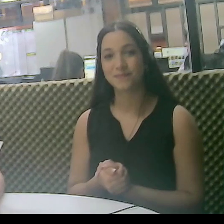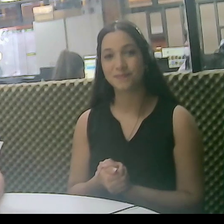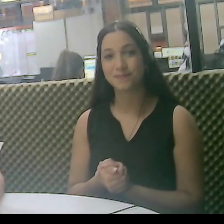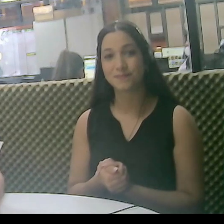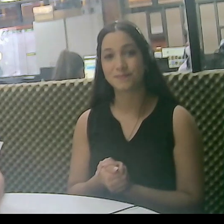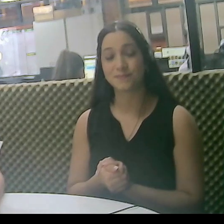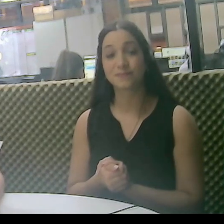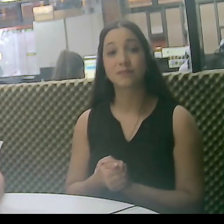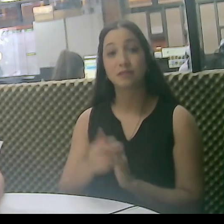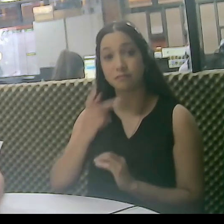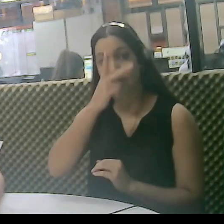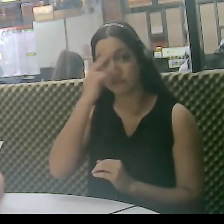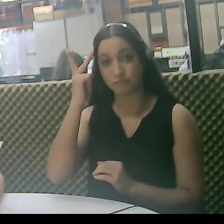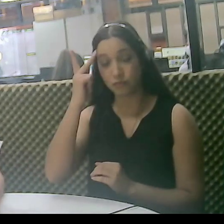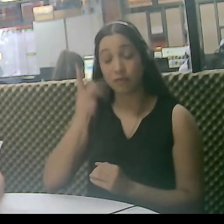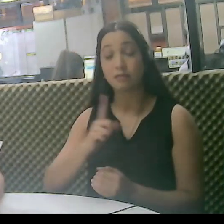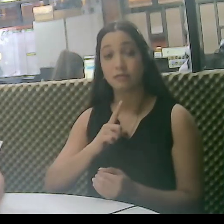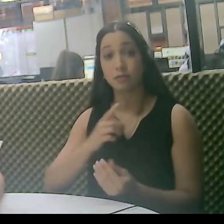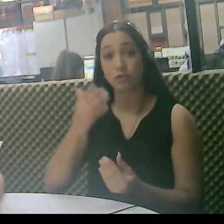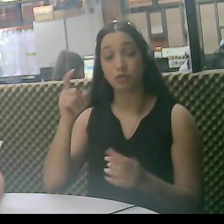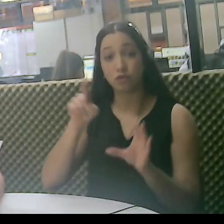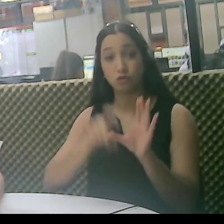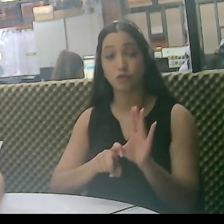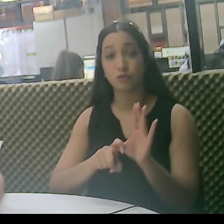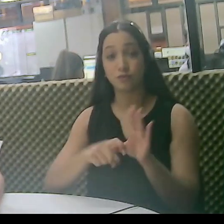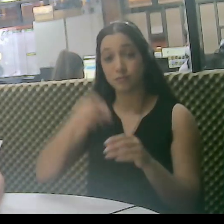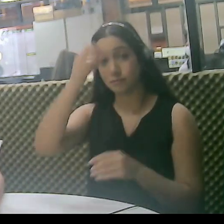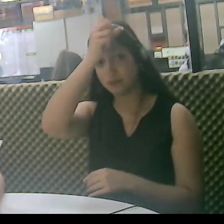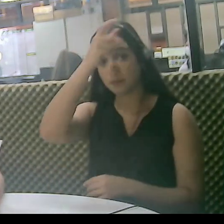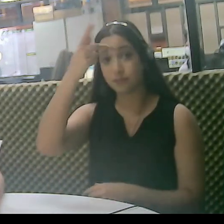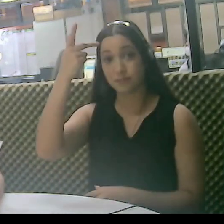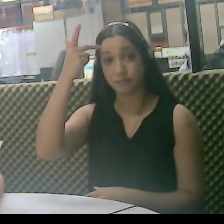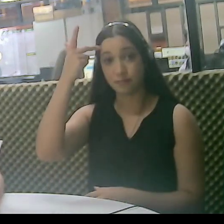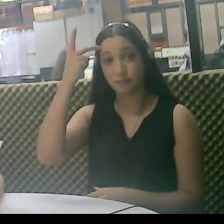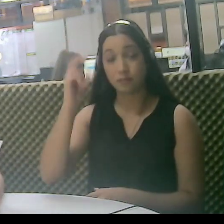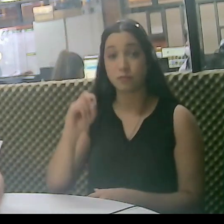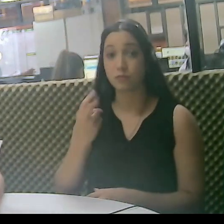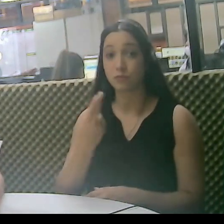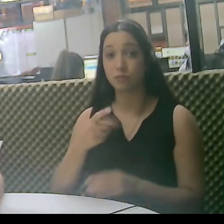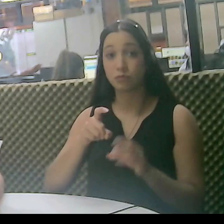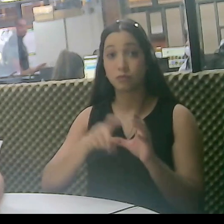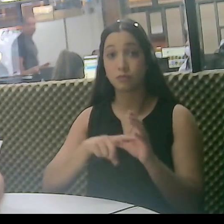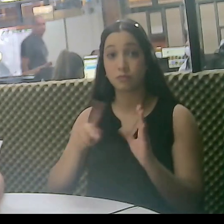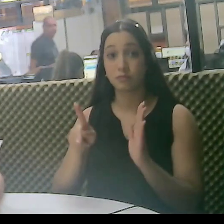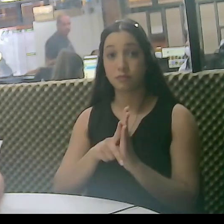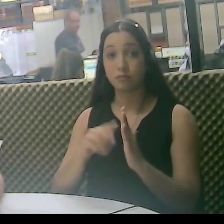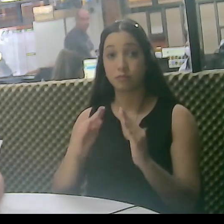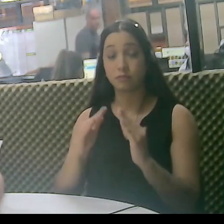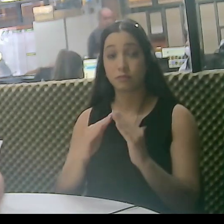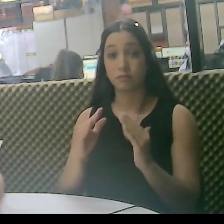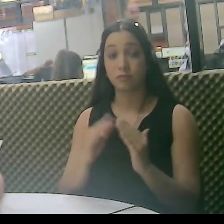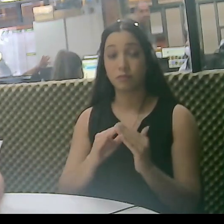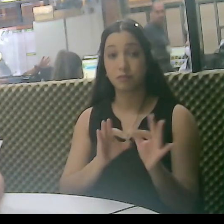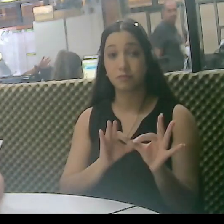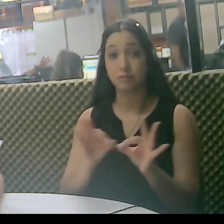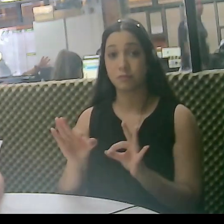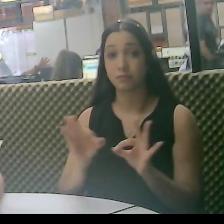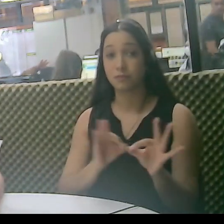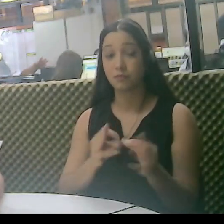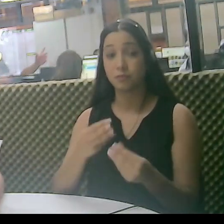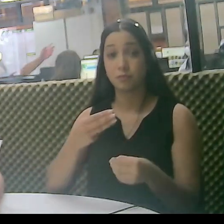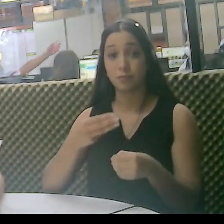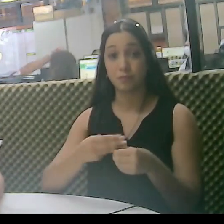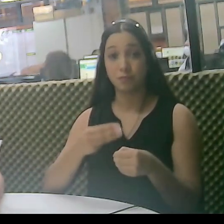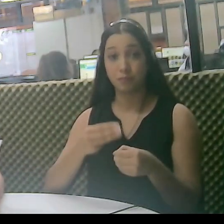O contribuinte com dívidas tributárias junto à Prefeitura de Uberlândia ou dívidas habitacionais provenientes de programas